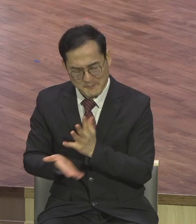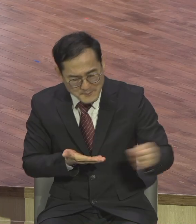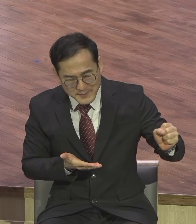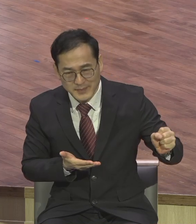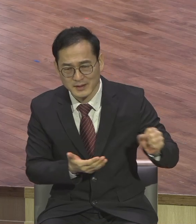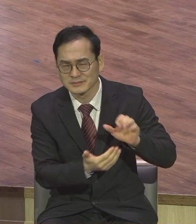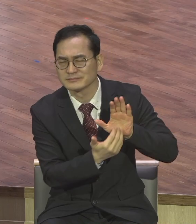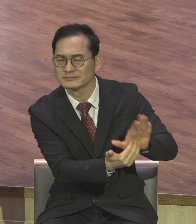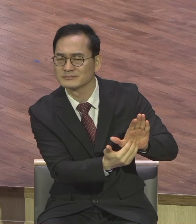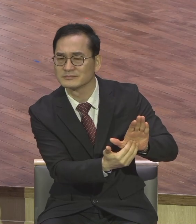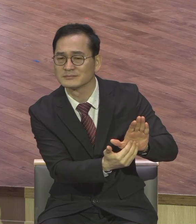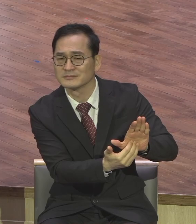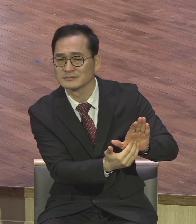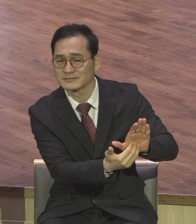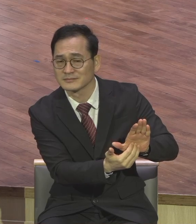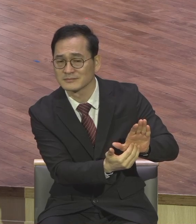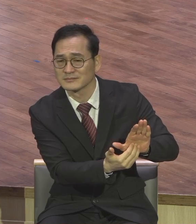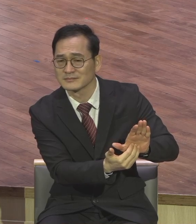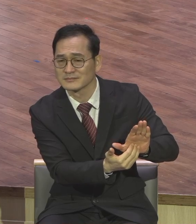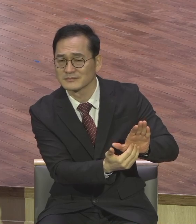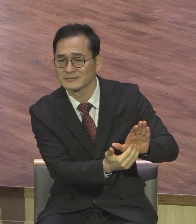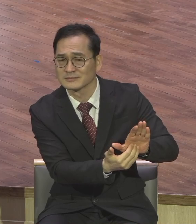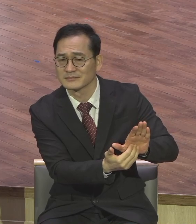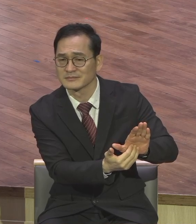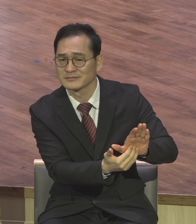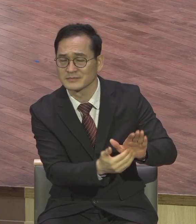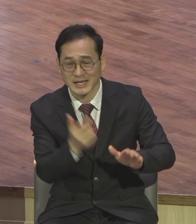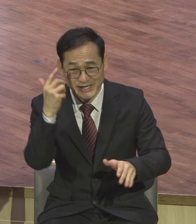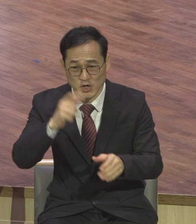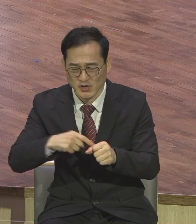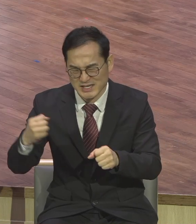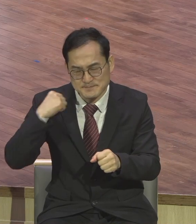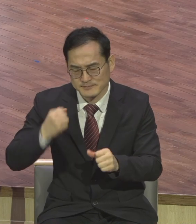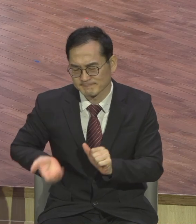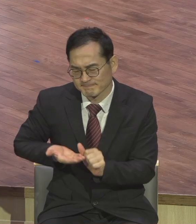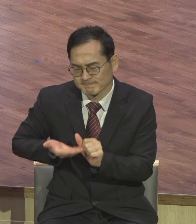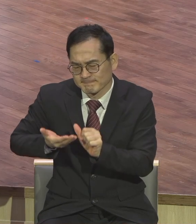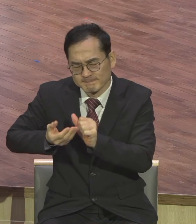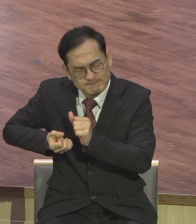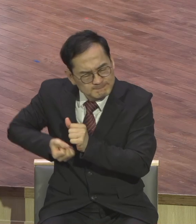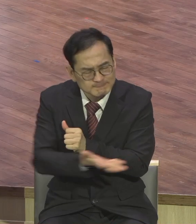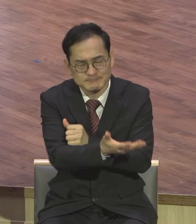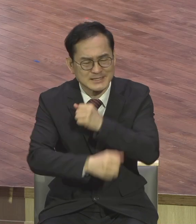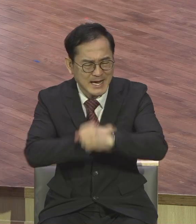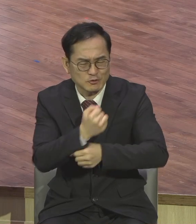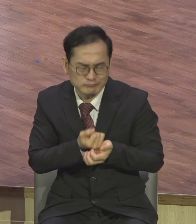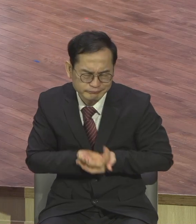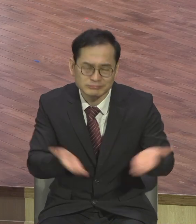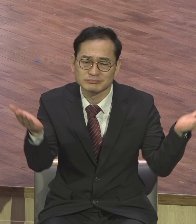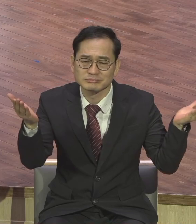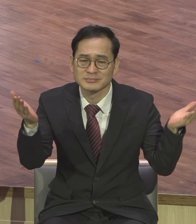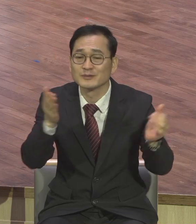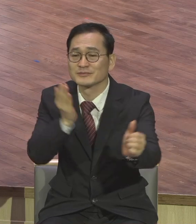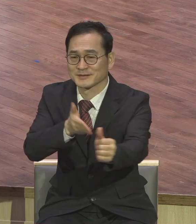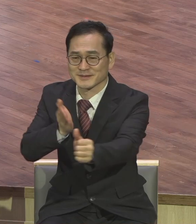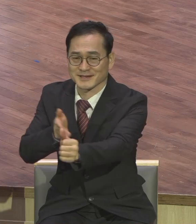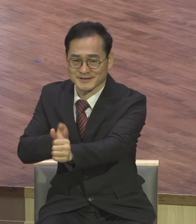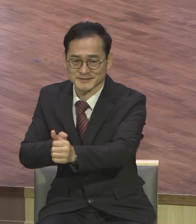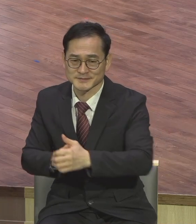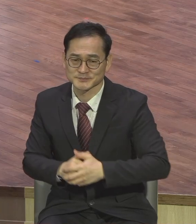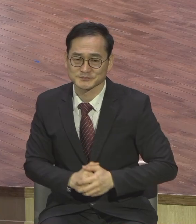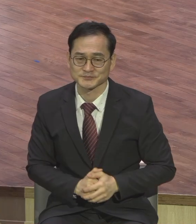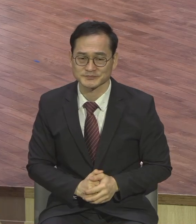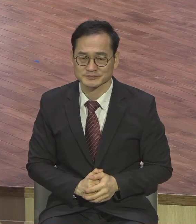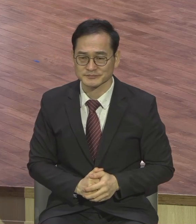자유함을 그렇게 누리면서 영적 영향력을 입혀나가는 그리스도의 참 제자들 다 되시기를 주님으로